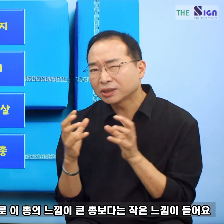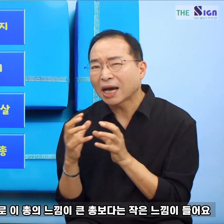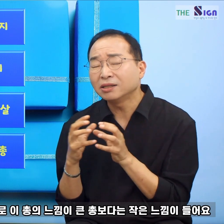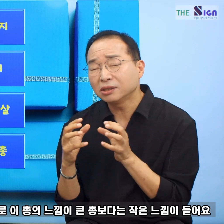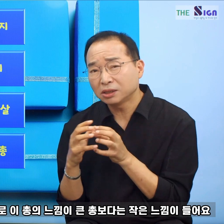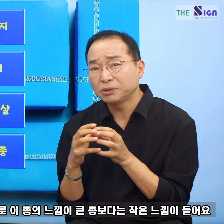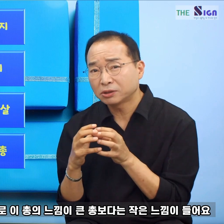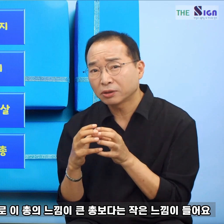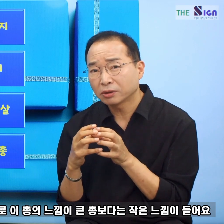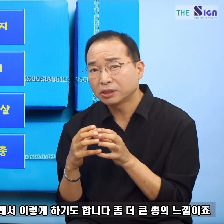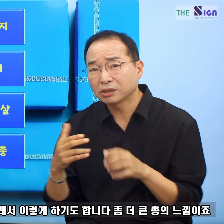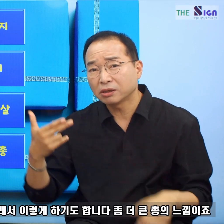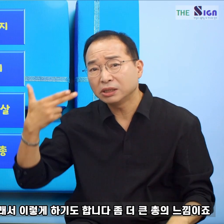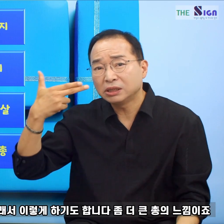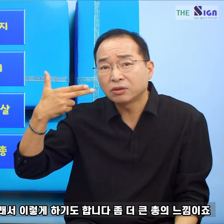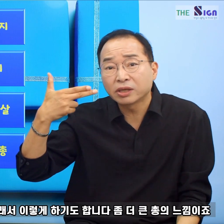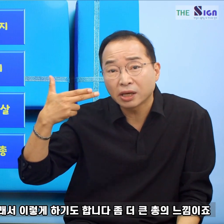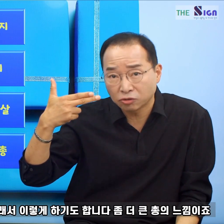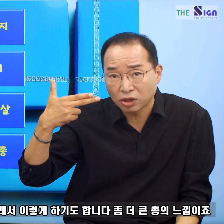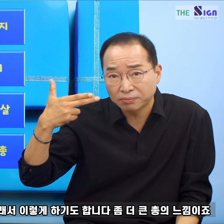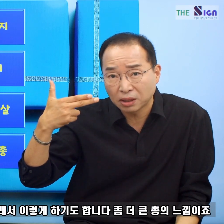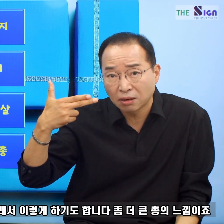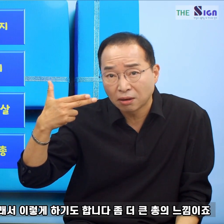작은 느낌이 들어요. 그래서 이렇게 하기도 합니다.